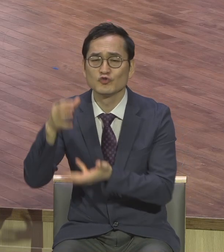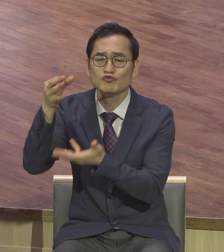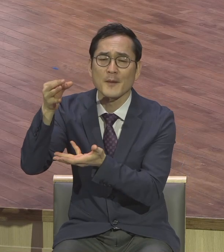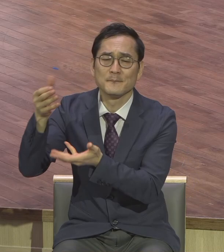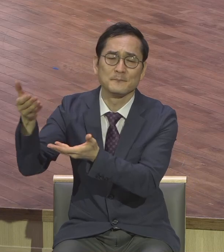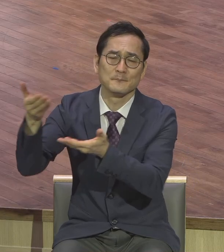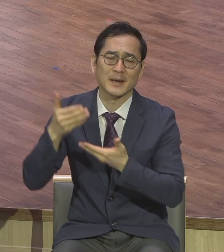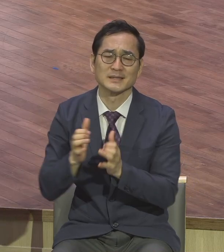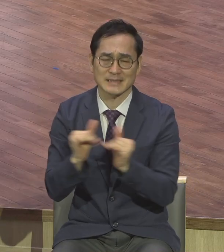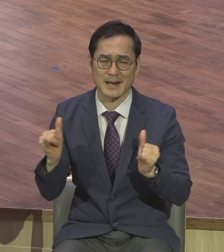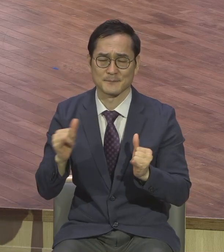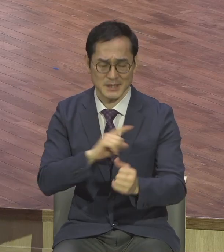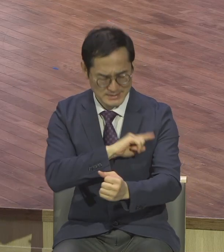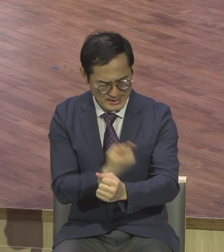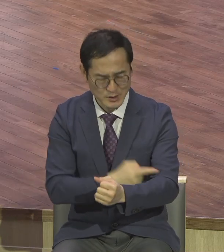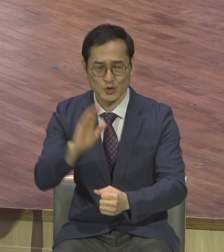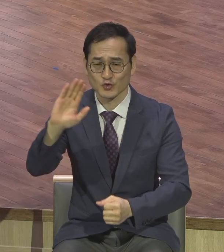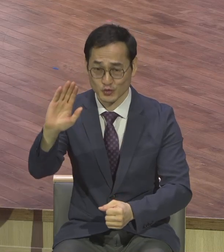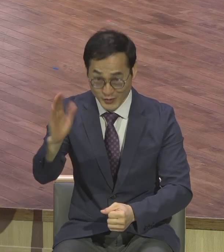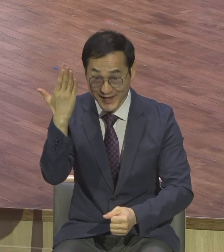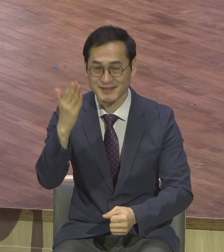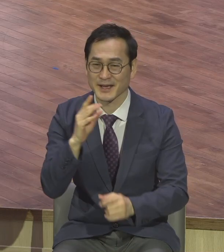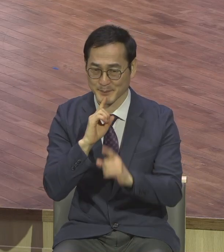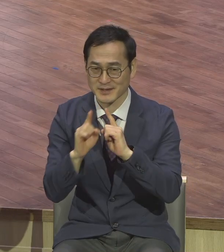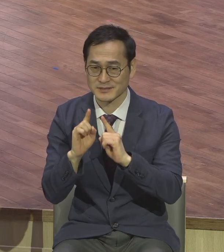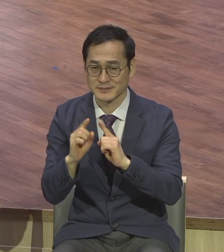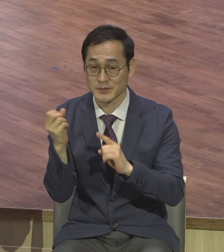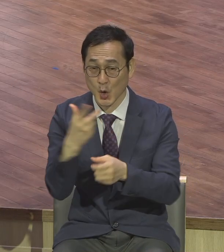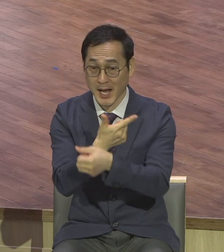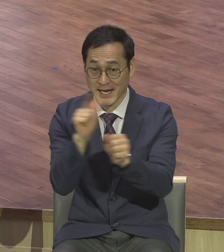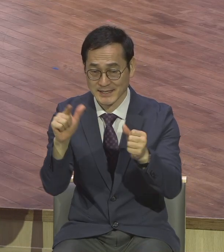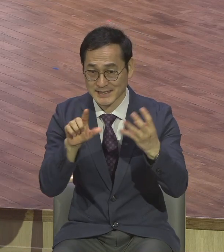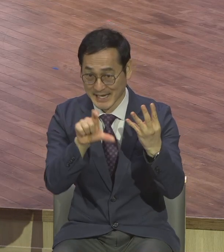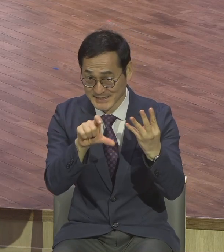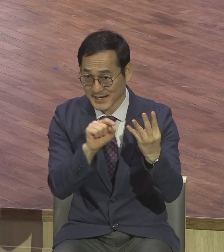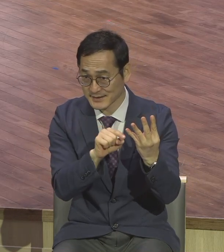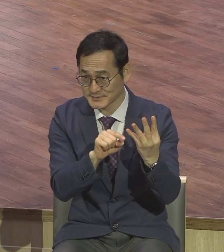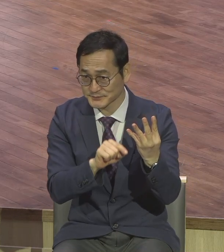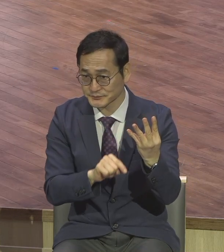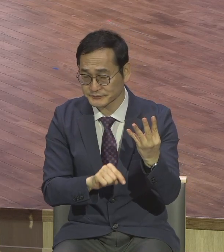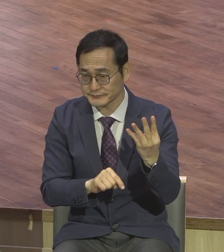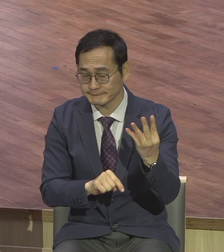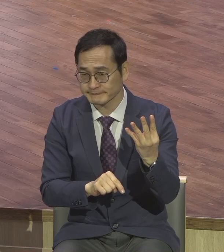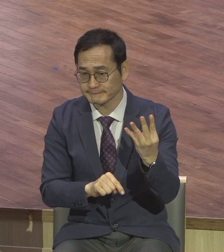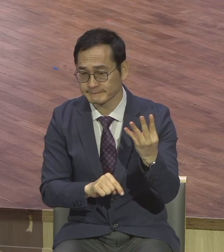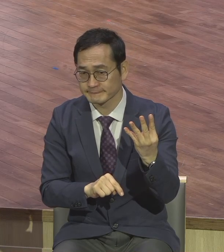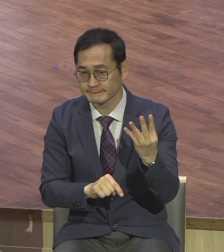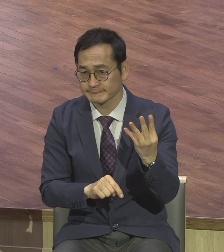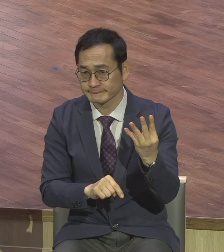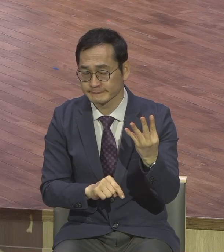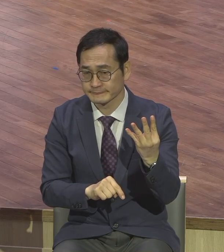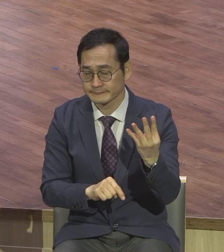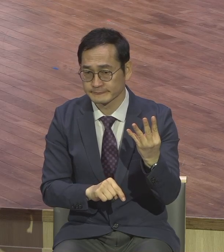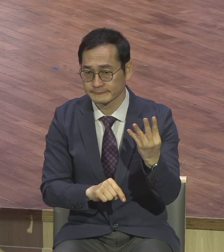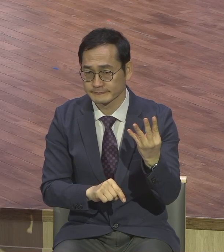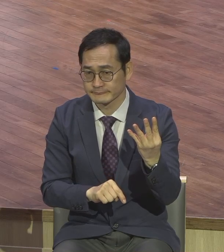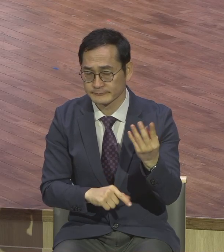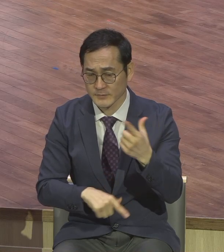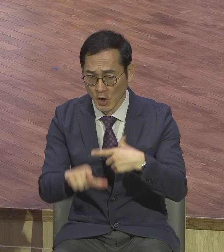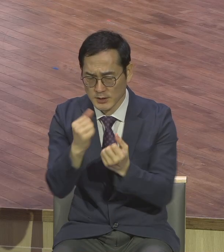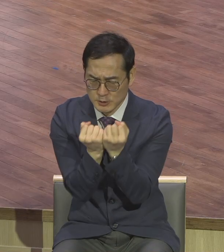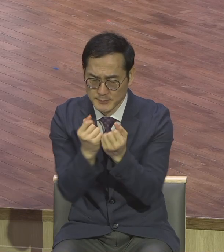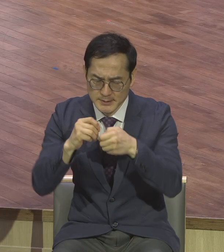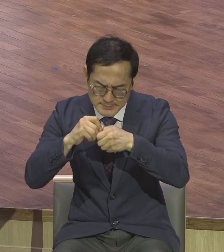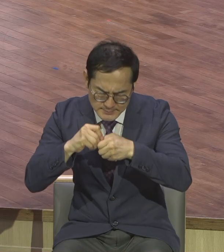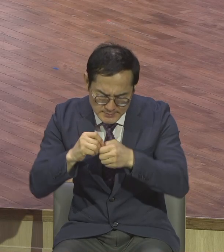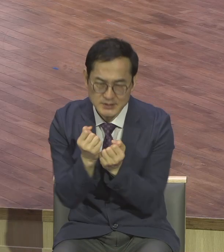유업을 이을 자가 된다라는 것입니다. 그리고 갈라디아 4장에서 더 구체적으로 이 부분에 대해서